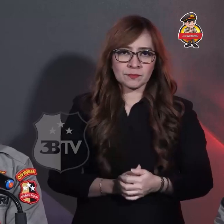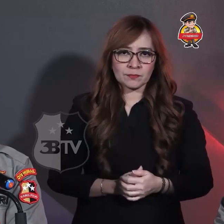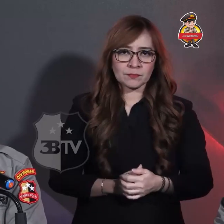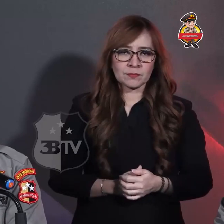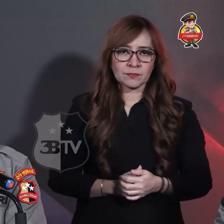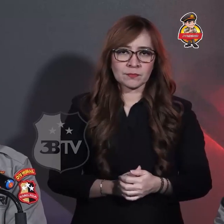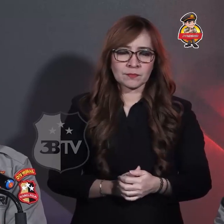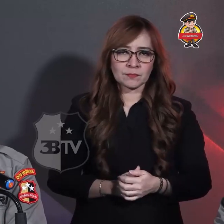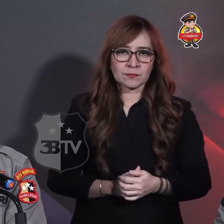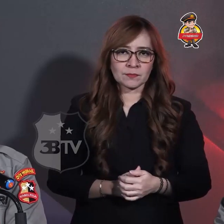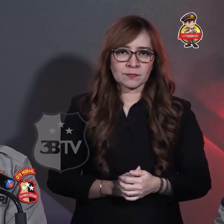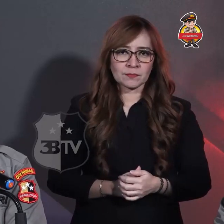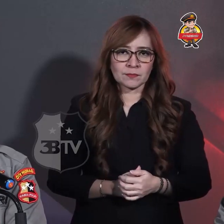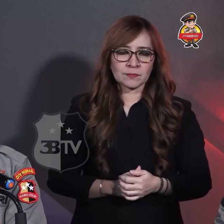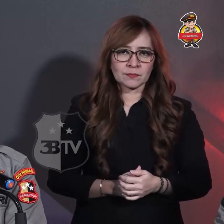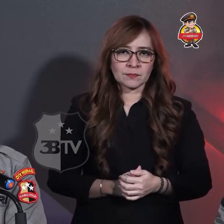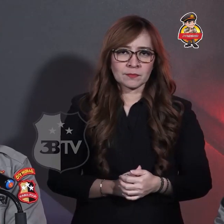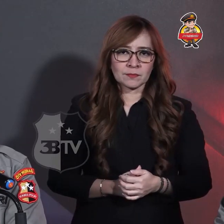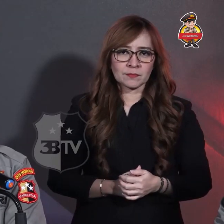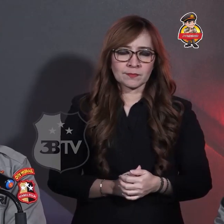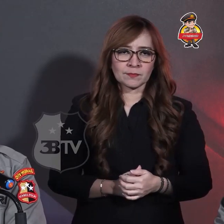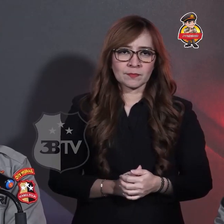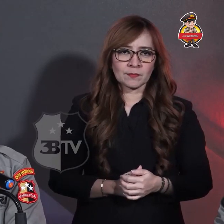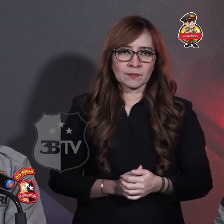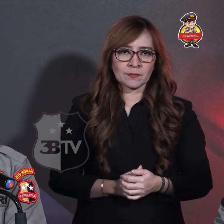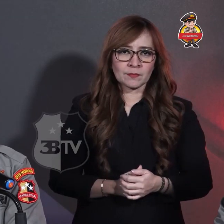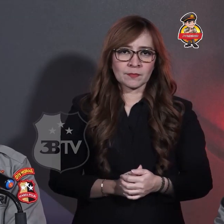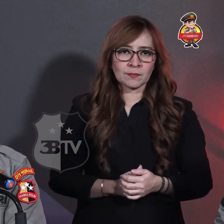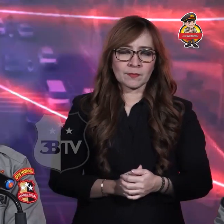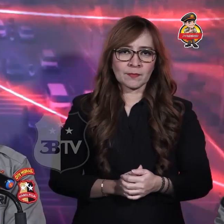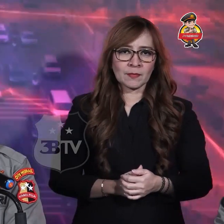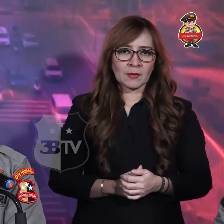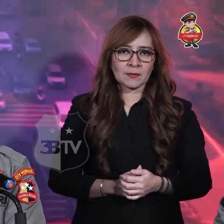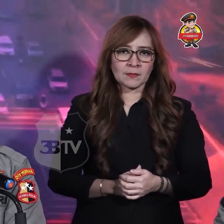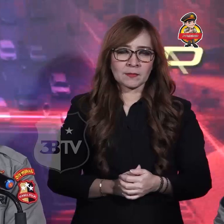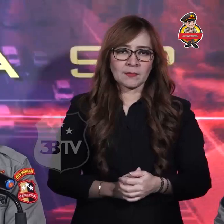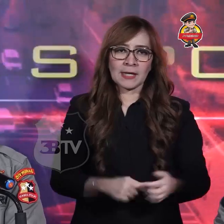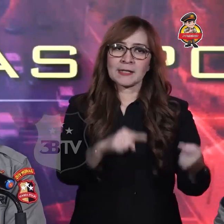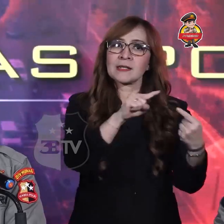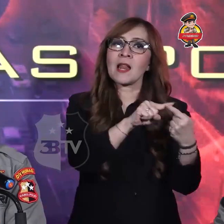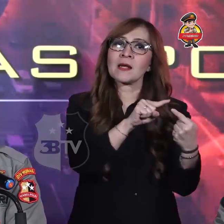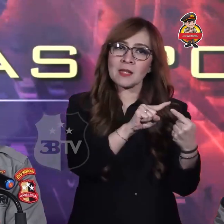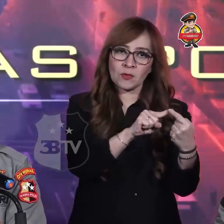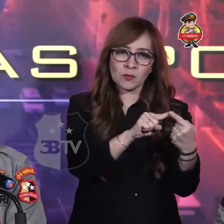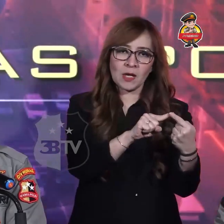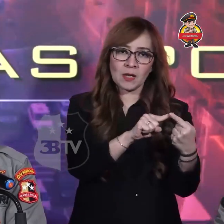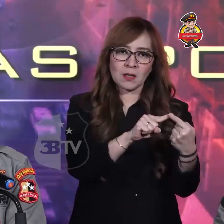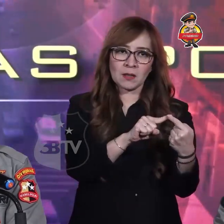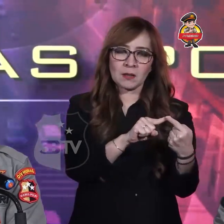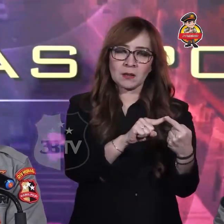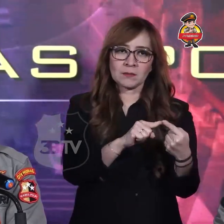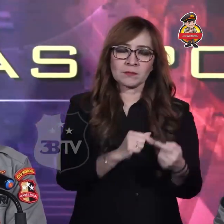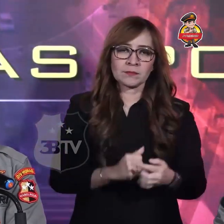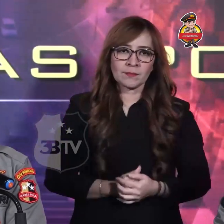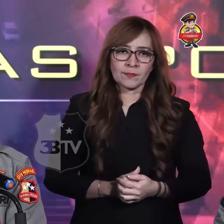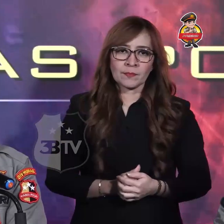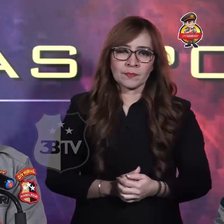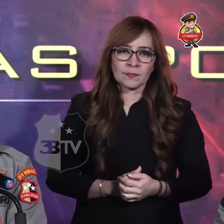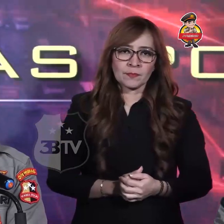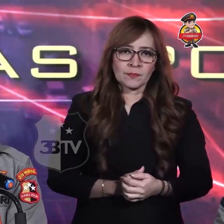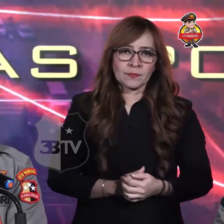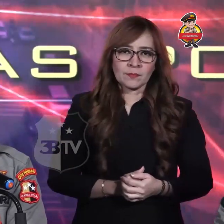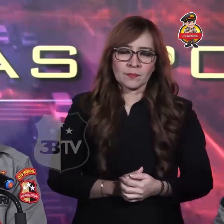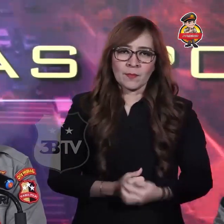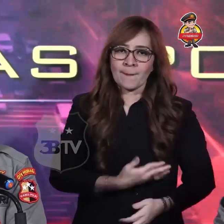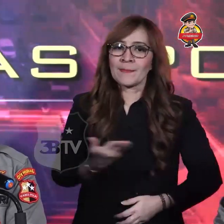ke Indonesia. Nah, dari sinilah, ya, salah satunya betapa pejuang keluarga dan